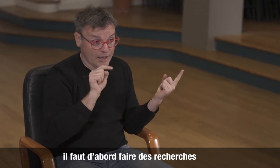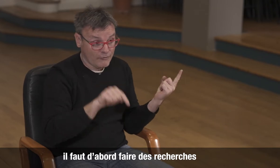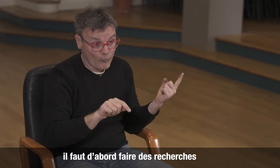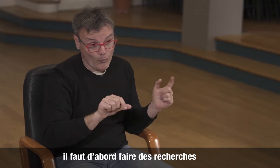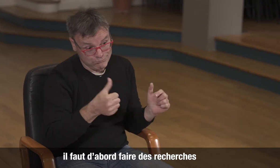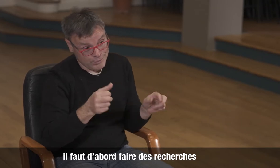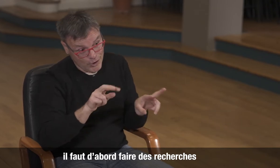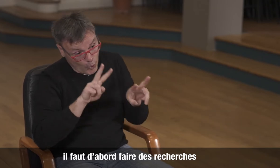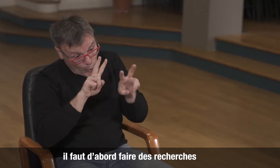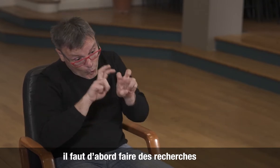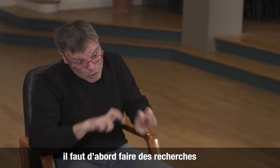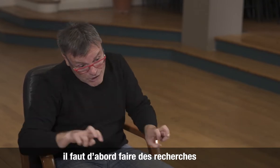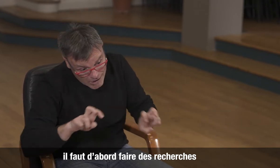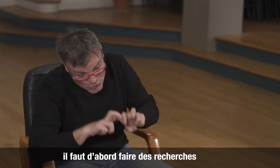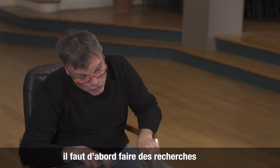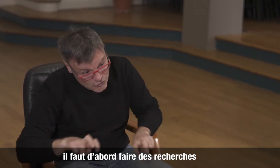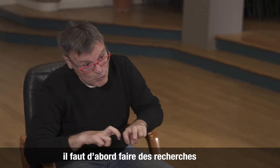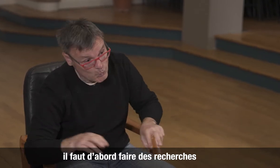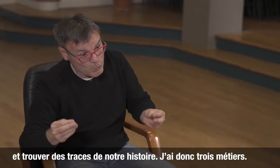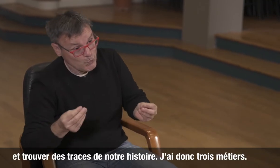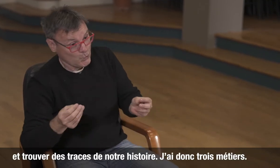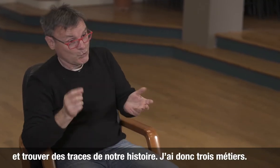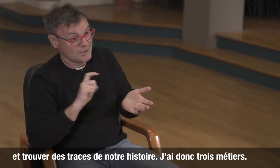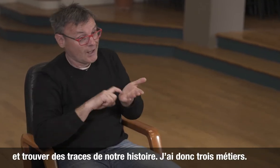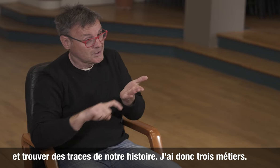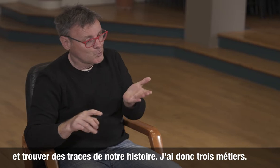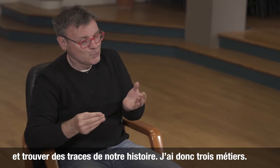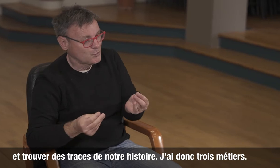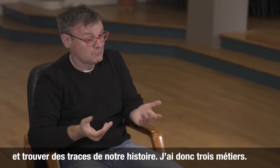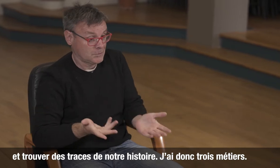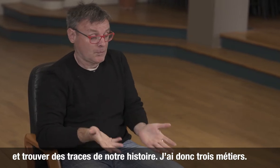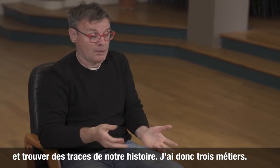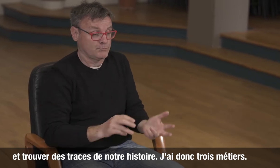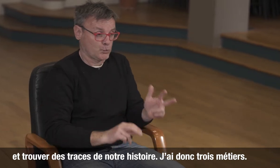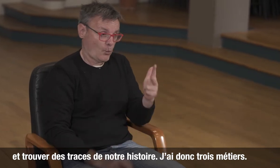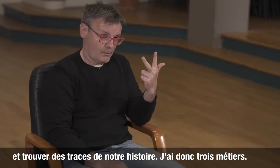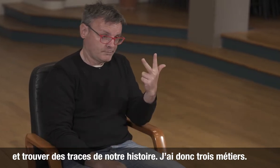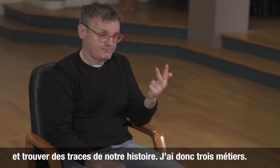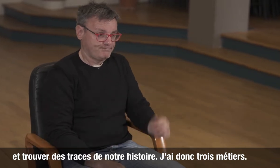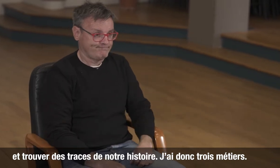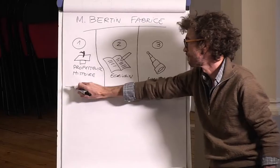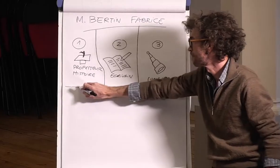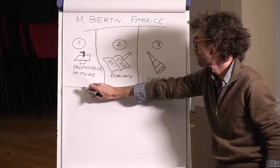d'abord faire des recherches et trouver des traces de notre histoire. J'ai donc trois métiers.